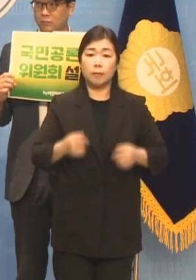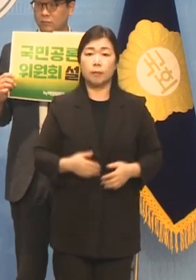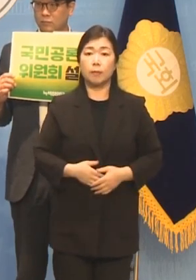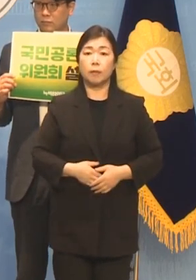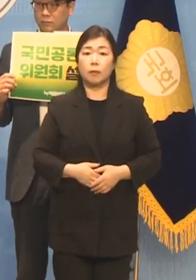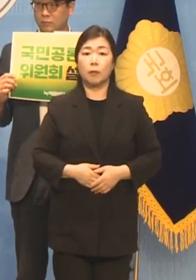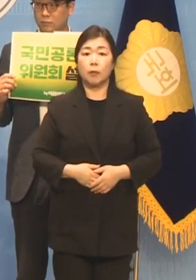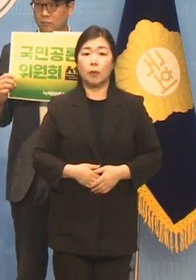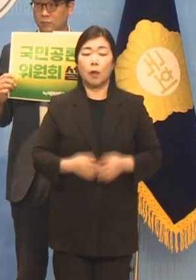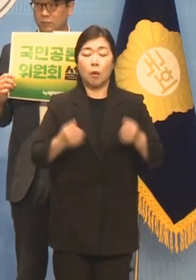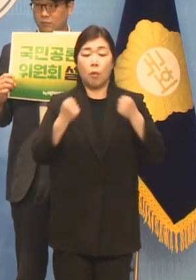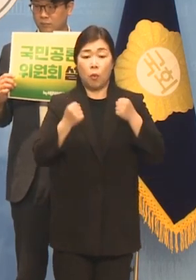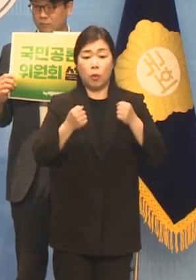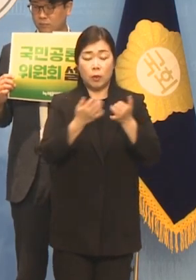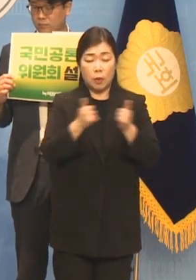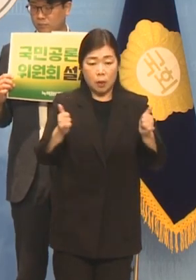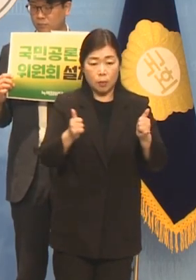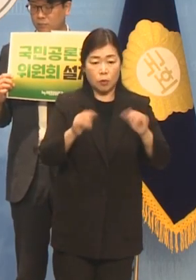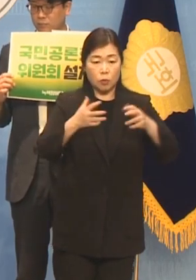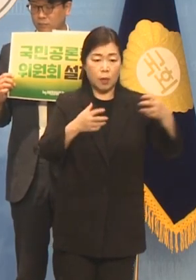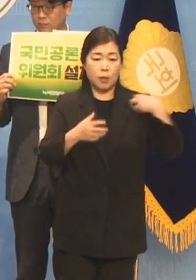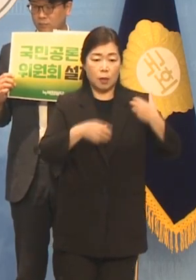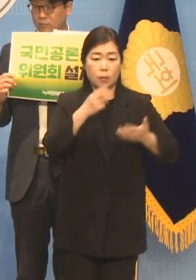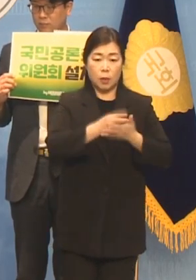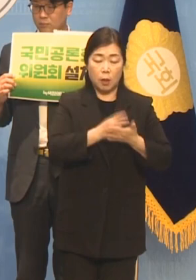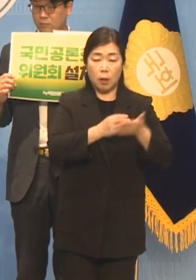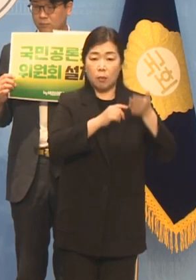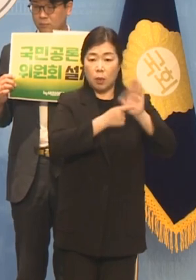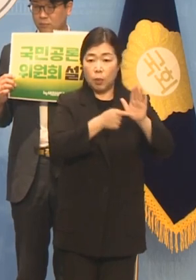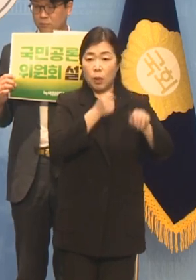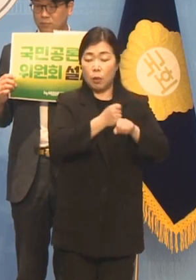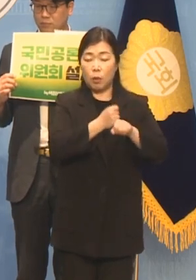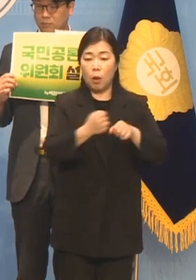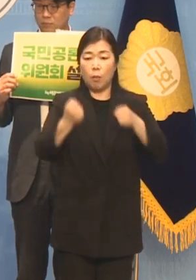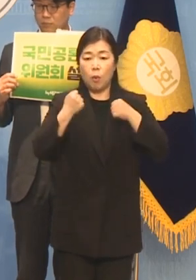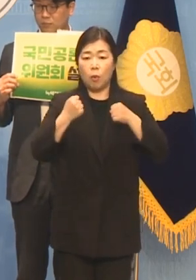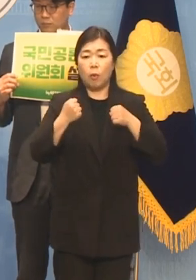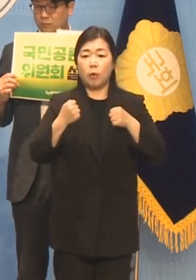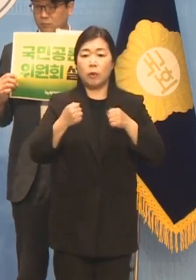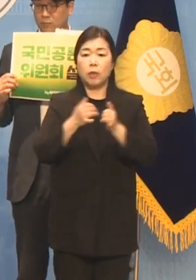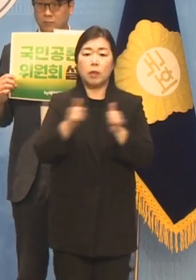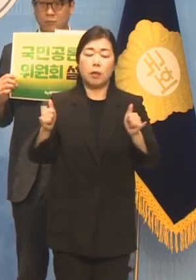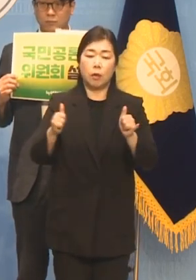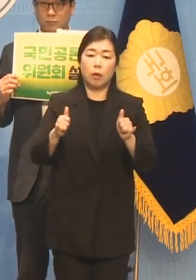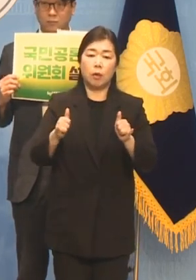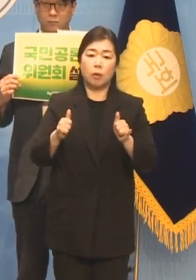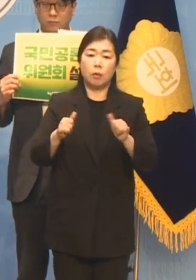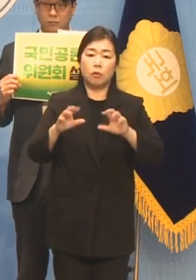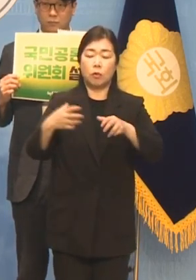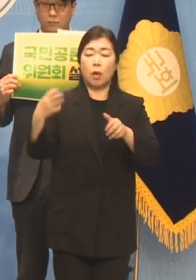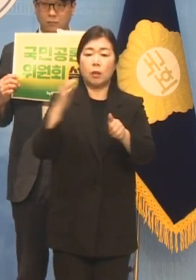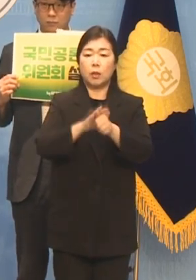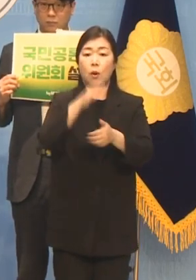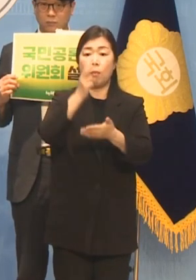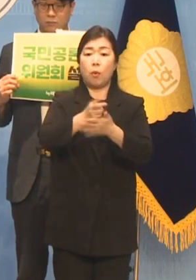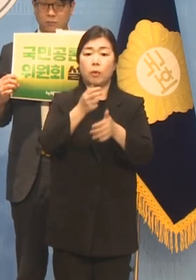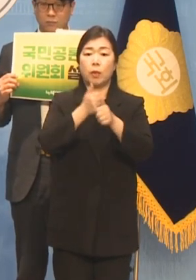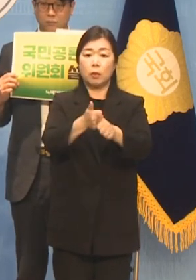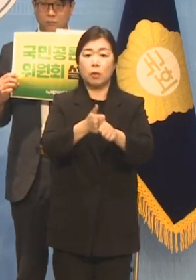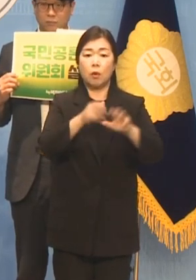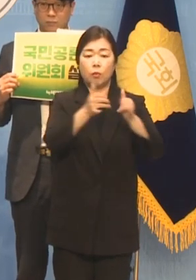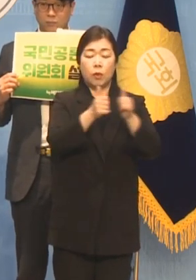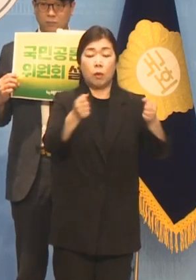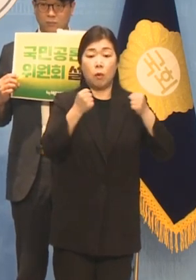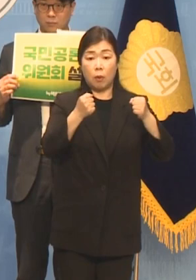만큼 보건인력 국가 책임제를 내걸고 보건의료 인력 지원법에 따라 국민 건강과 돌봄을 책임지는